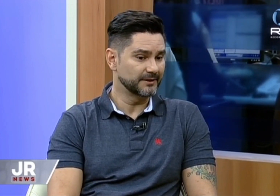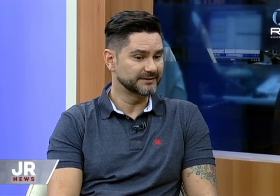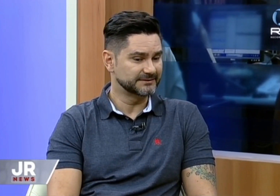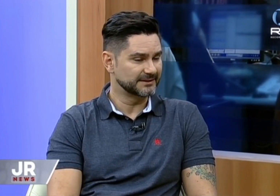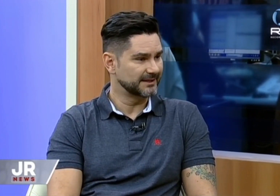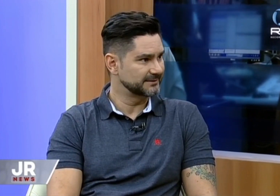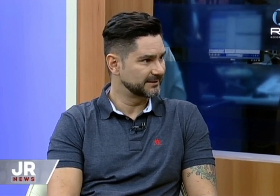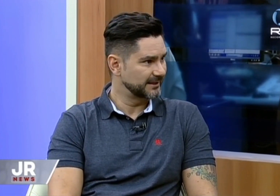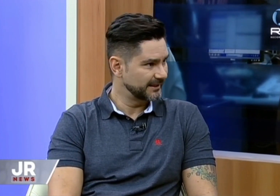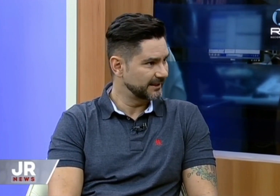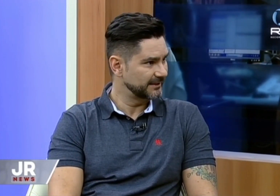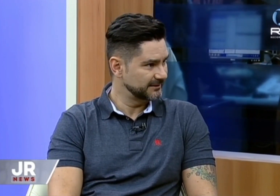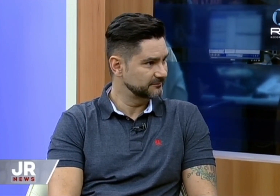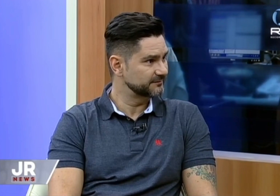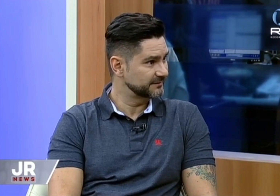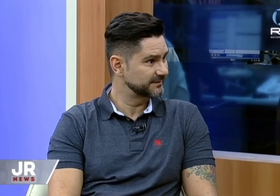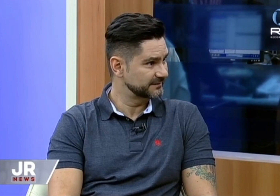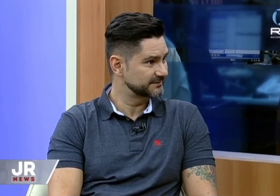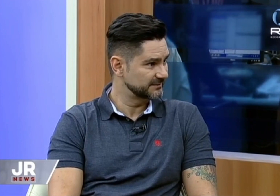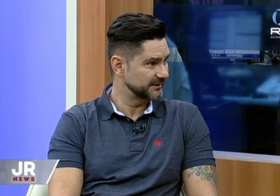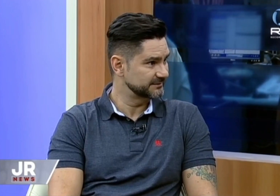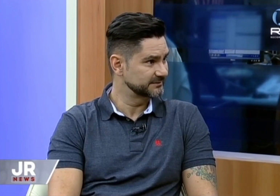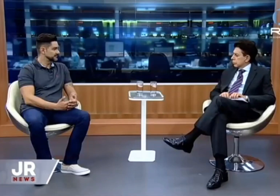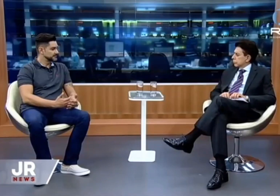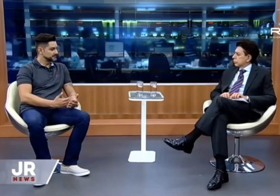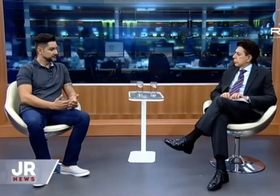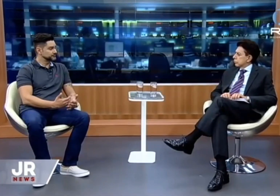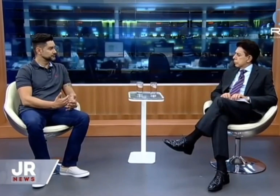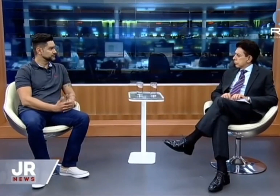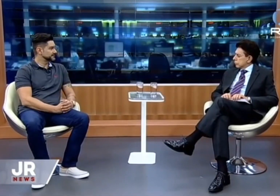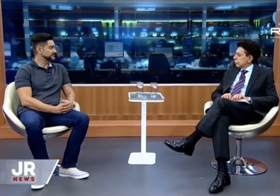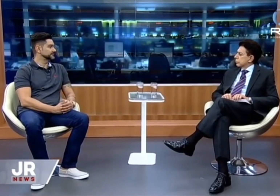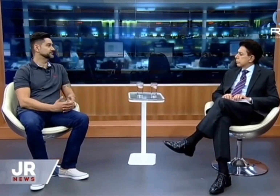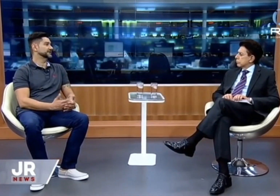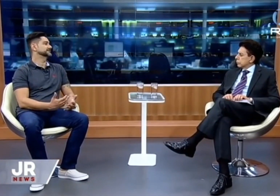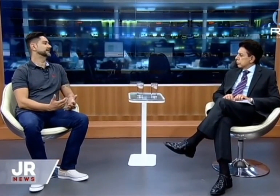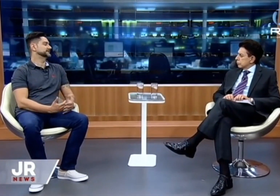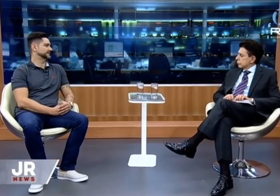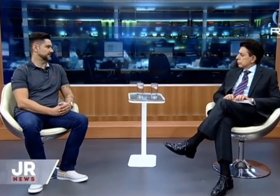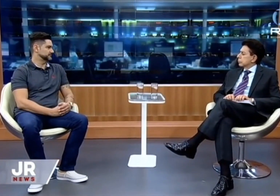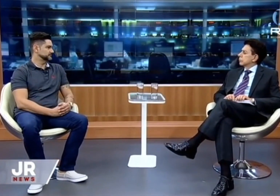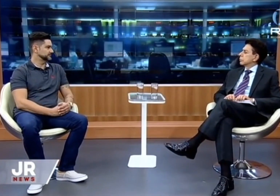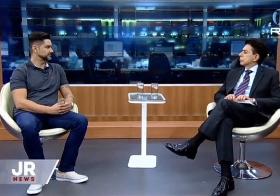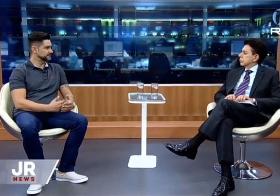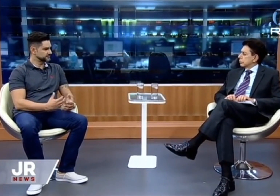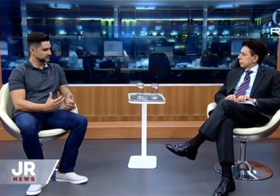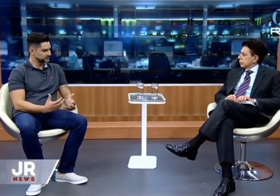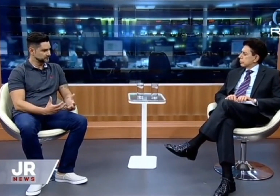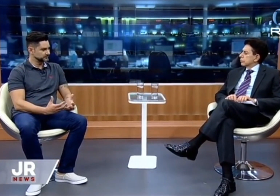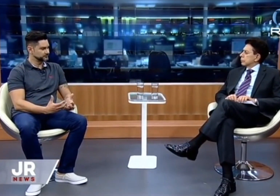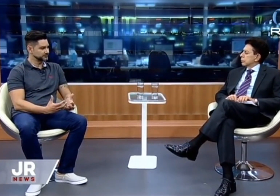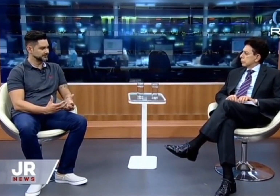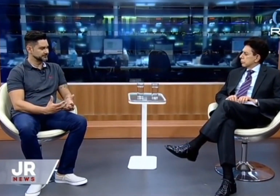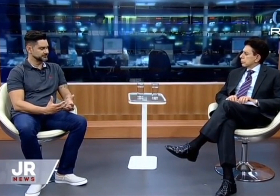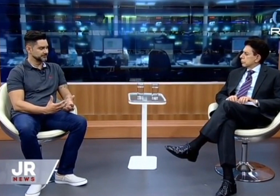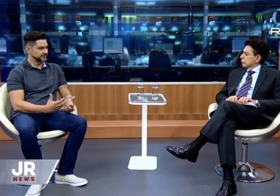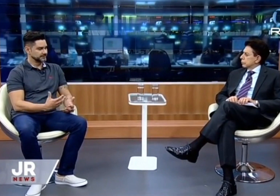língua ensinada é a língua francesa de sinais. Mas os surdos brasileiros já sinalizavam. Então, existe uma mistura muito grande